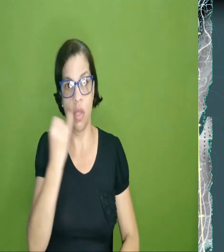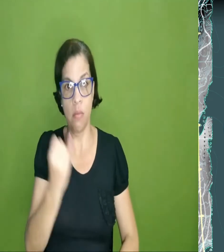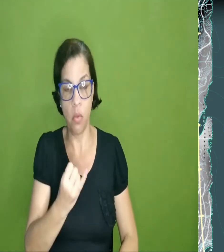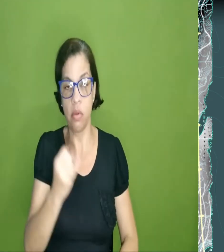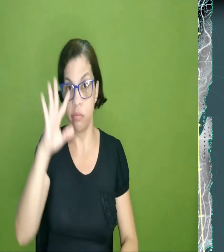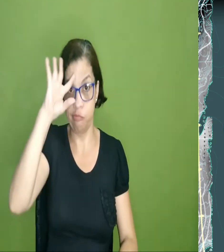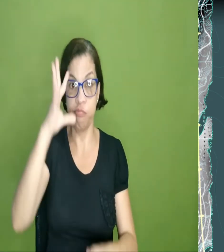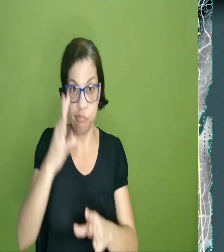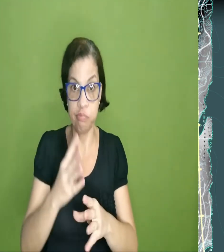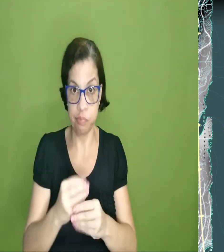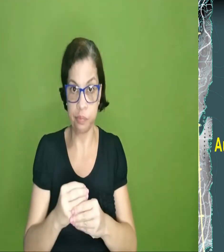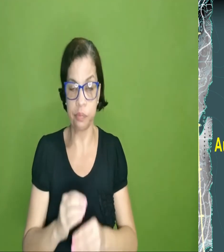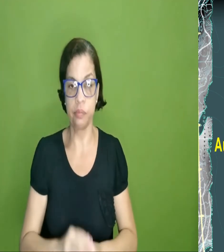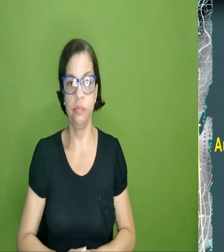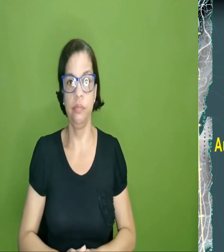nosso entendimento.